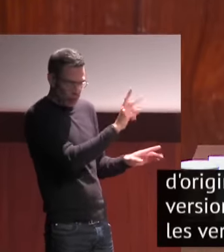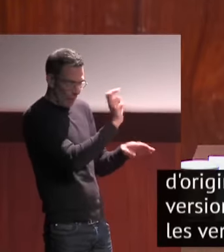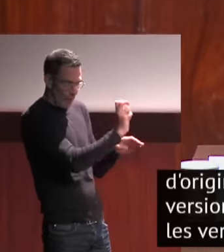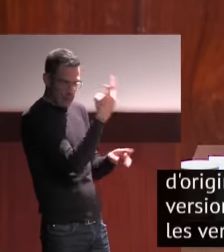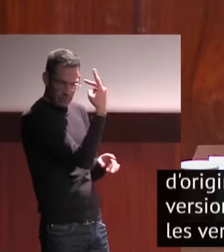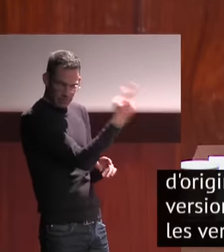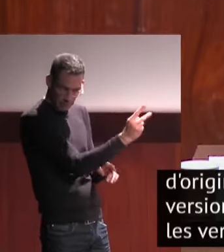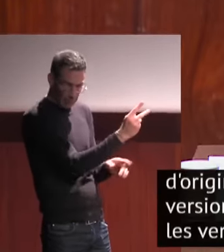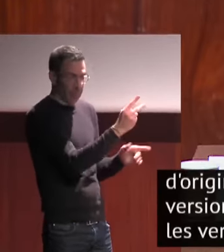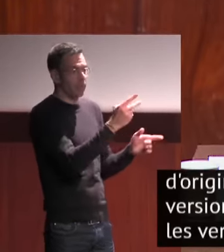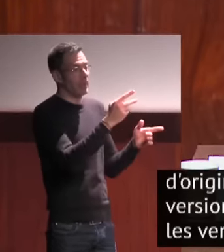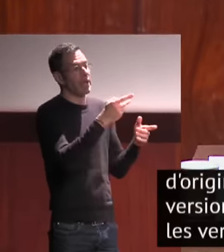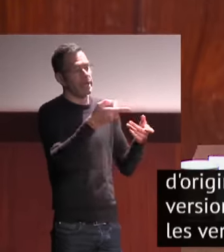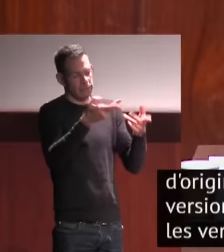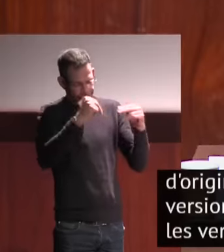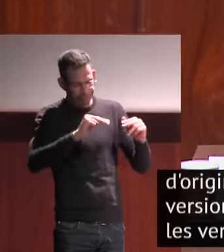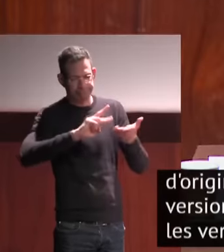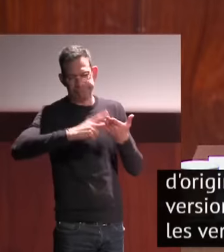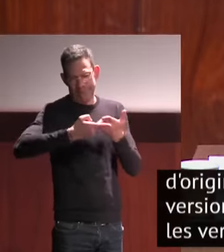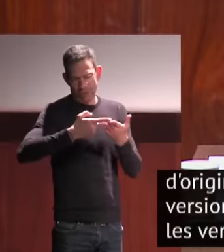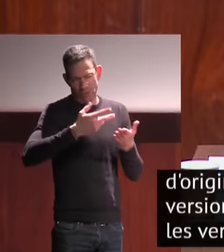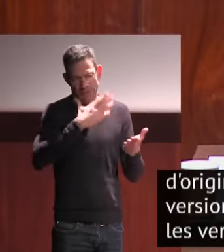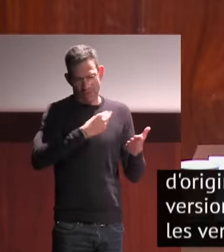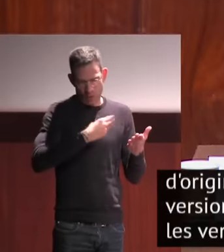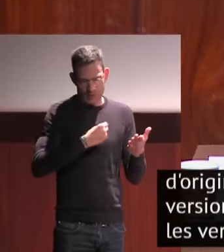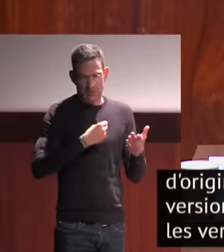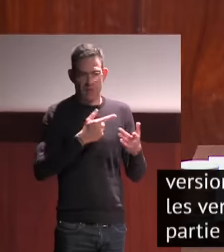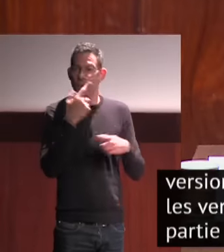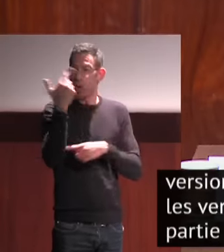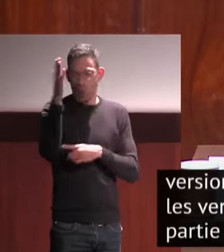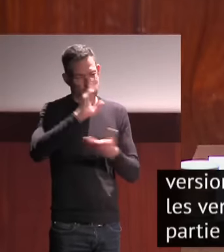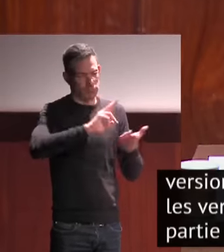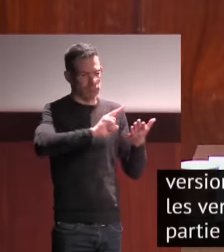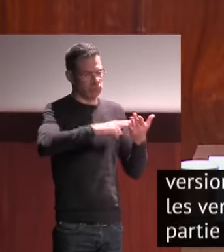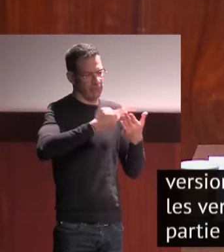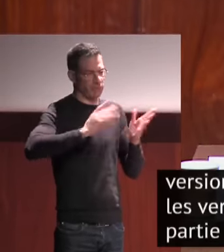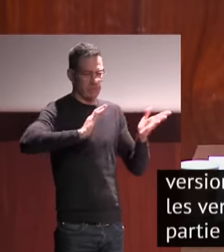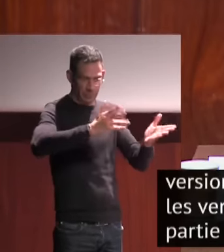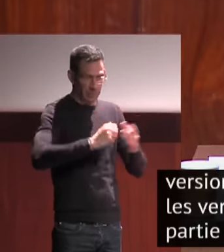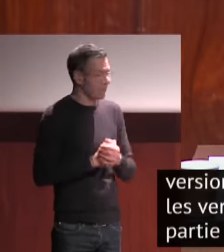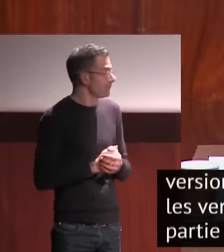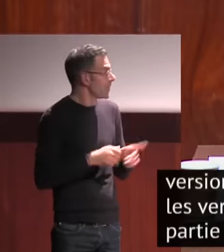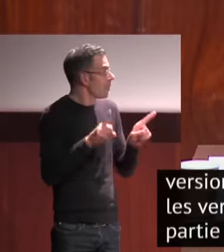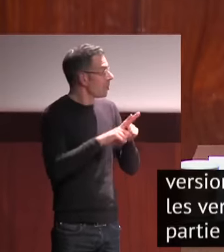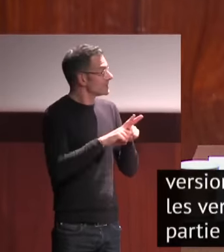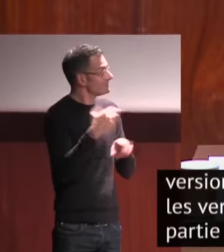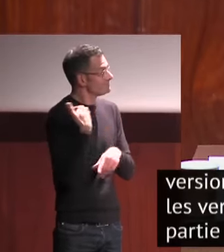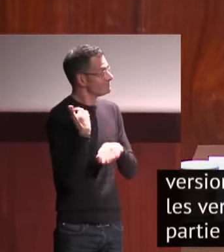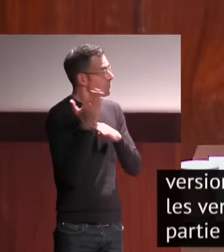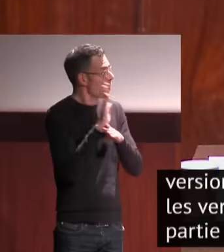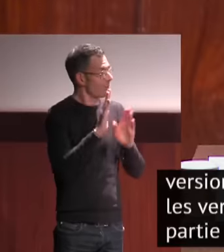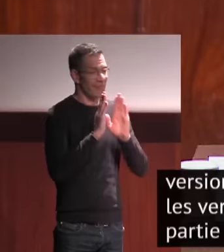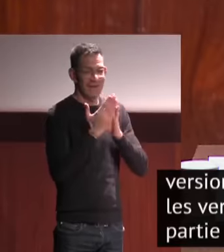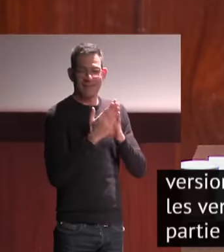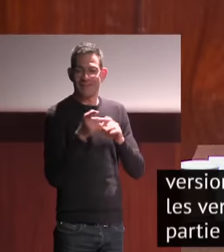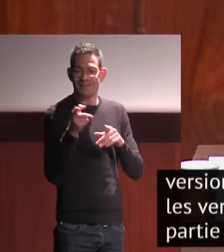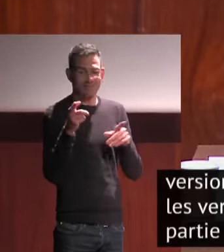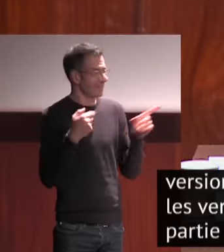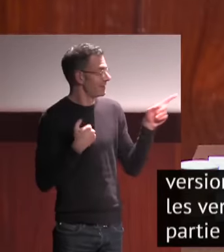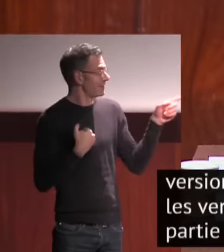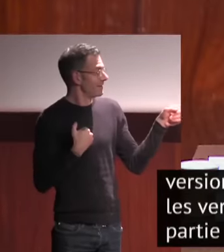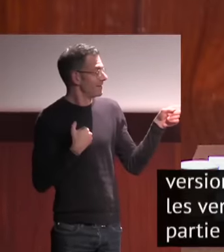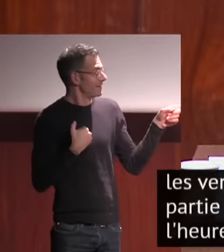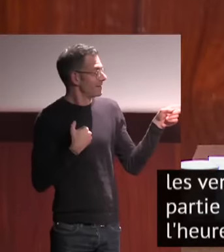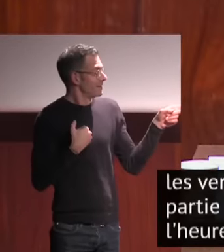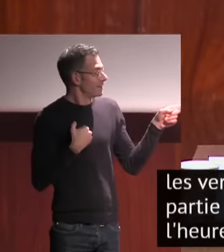la partie livre. Il y a eu ce livre que Mélanie vous a présenté tout à l'heure, un peu, qui est plus un